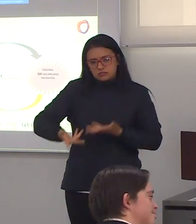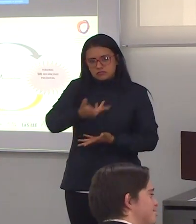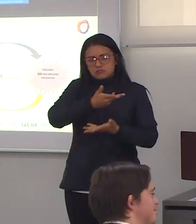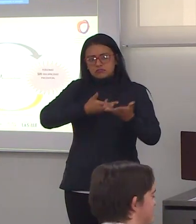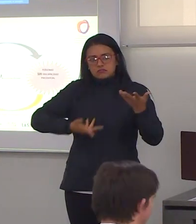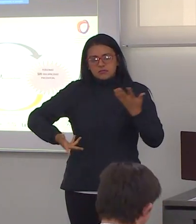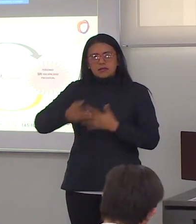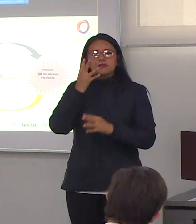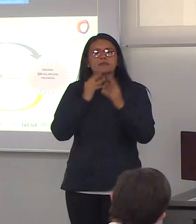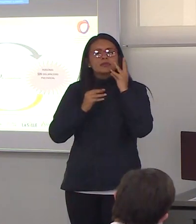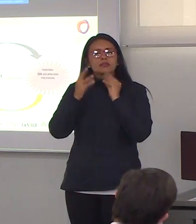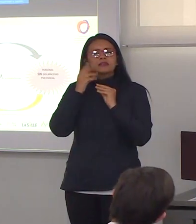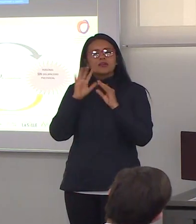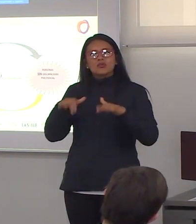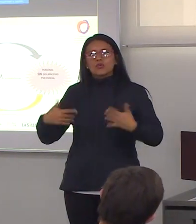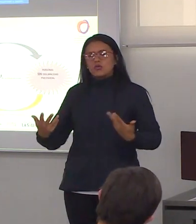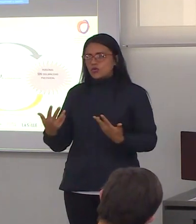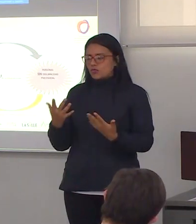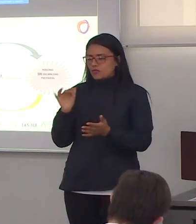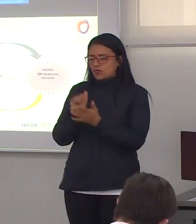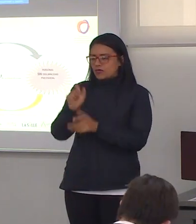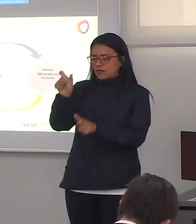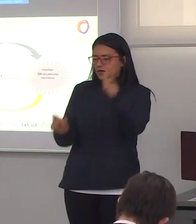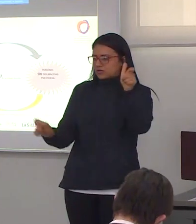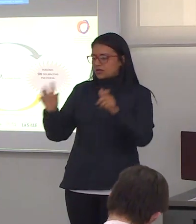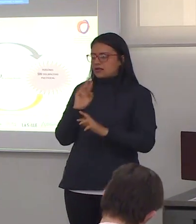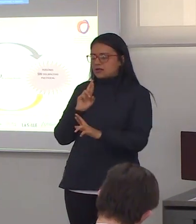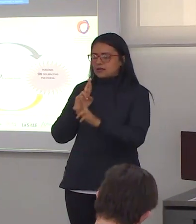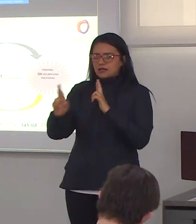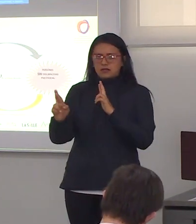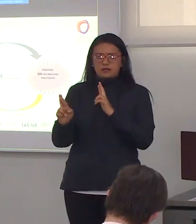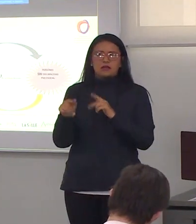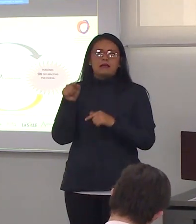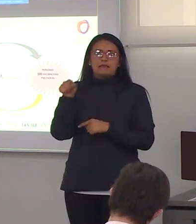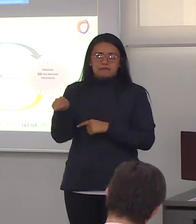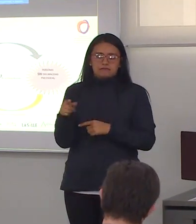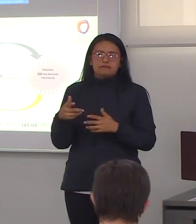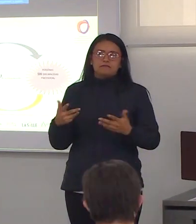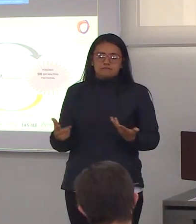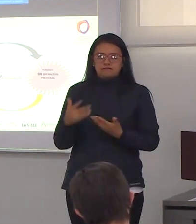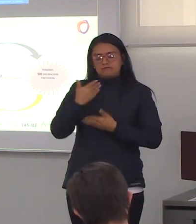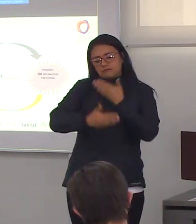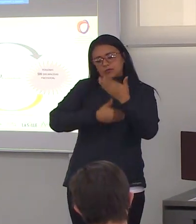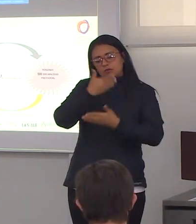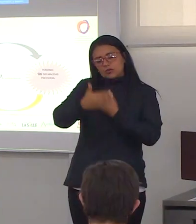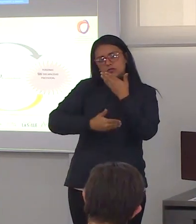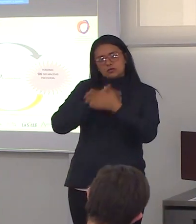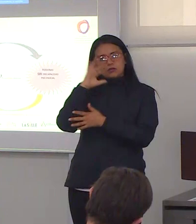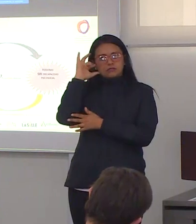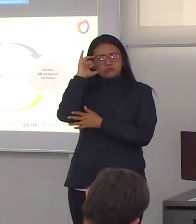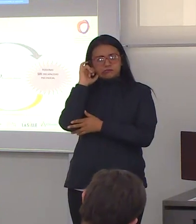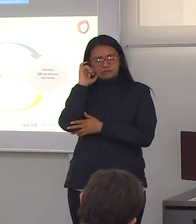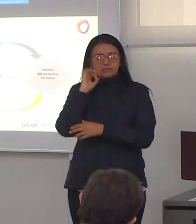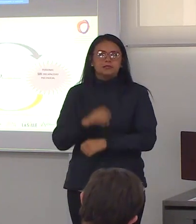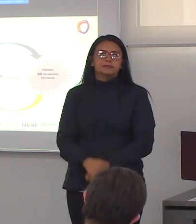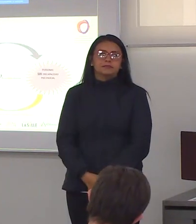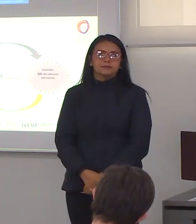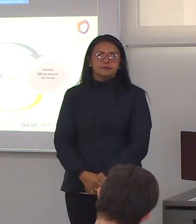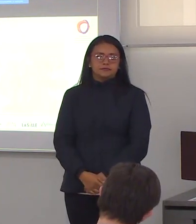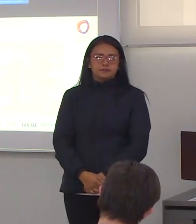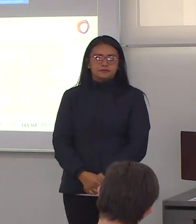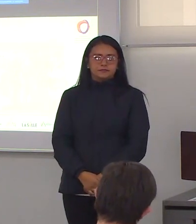en términos de cómo yo me relaciono con los demás partiendo de mi proceso de salud mental específicamente